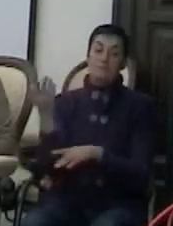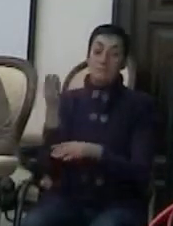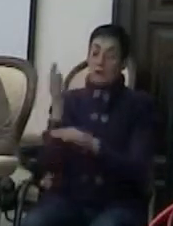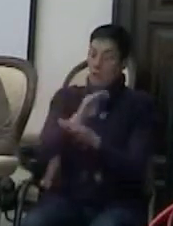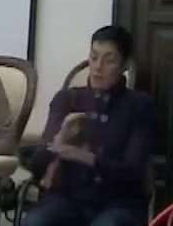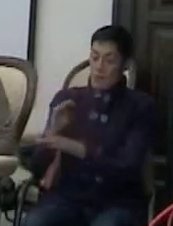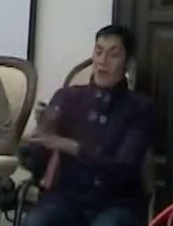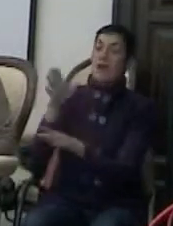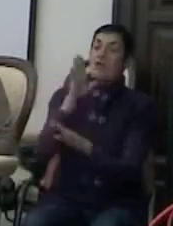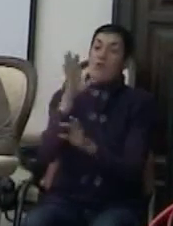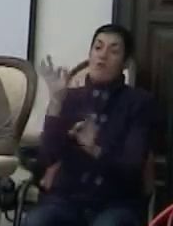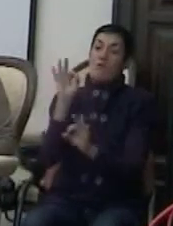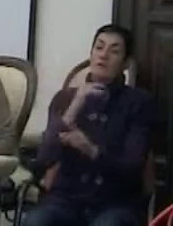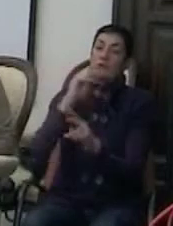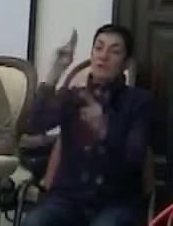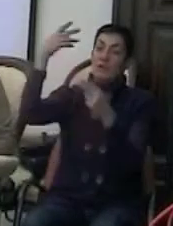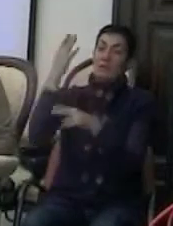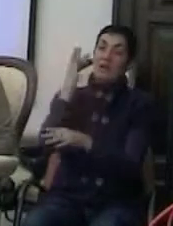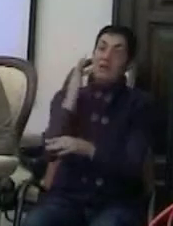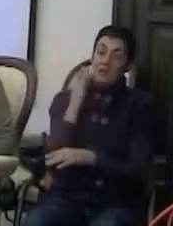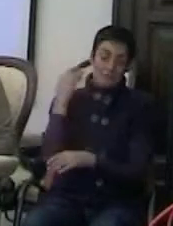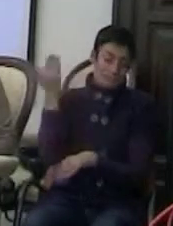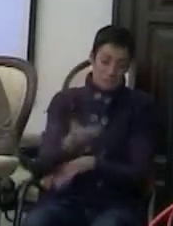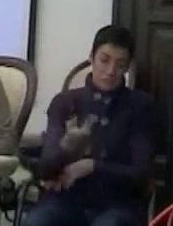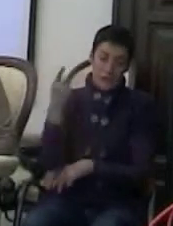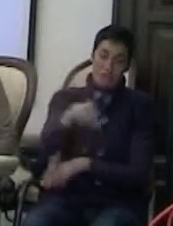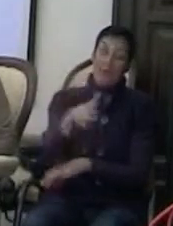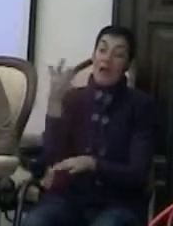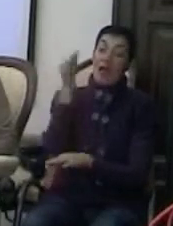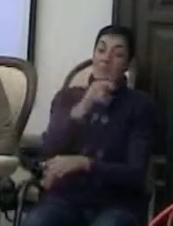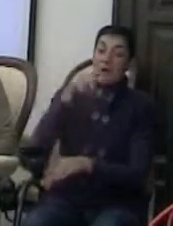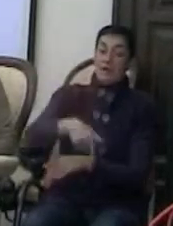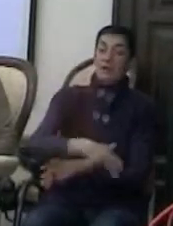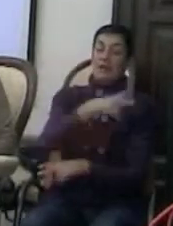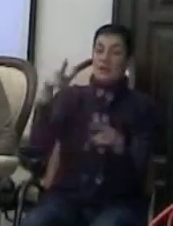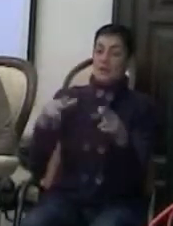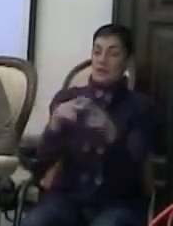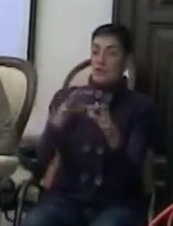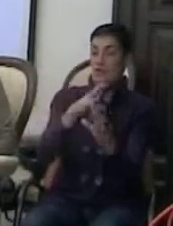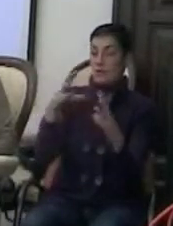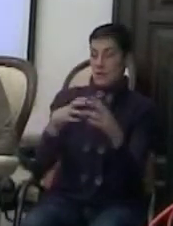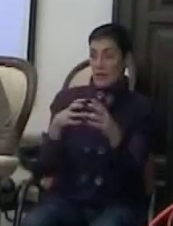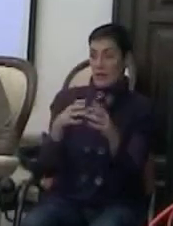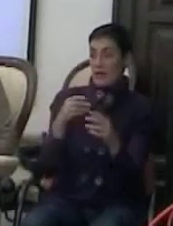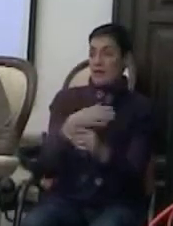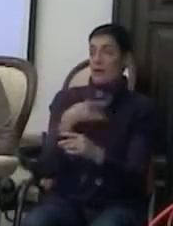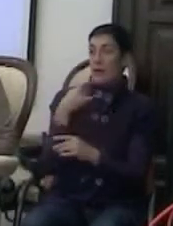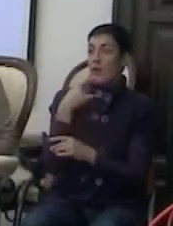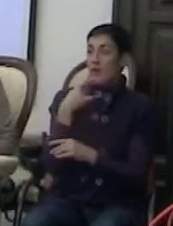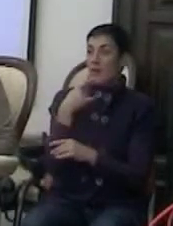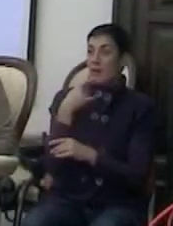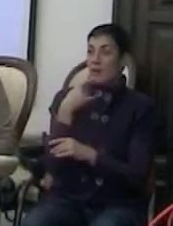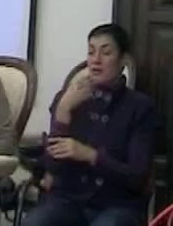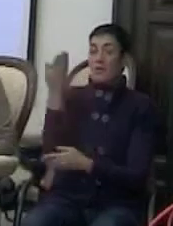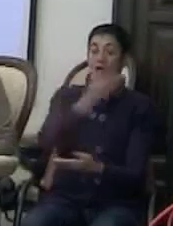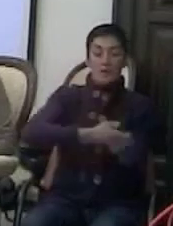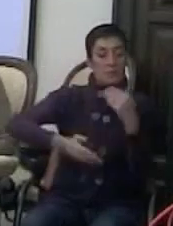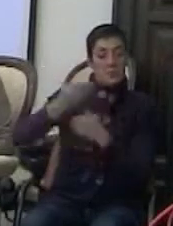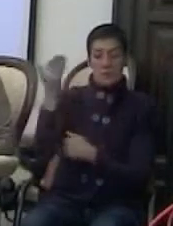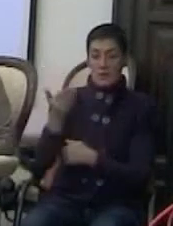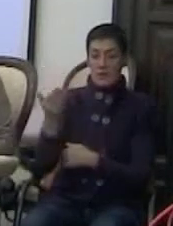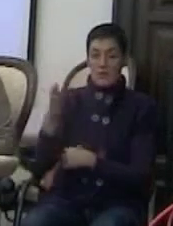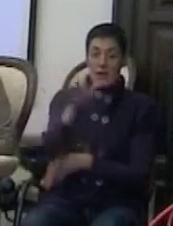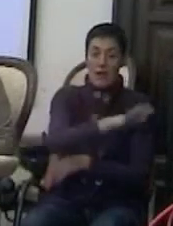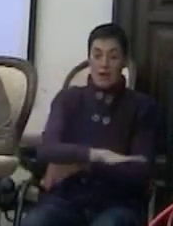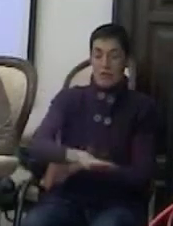importante. Y bueno, también quiero decir que la Asociación de Granada ha colaborado muchísimo en el hospital que hay en